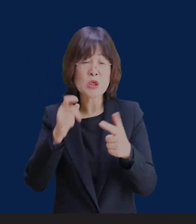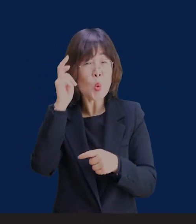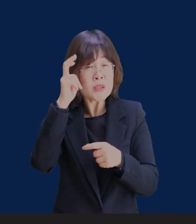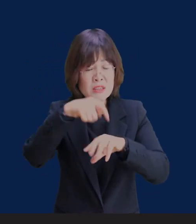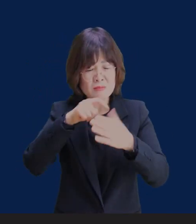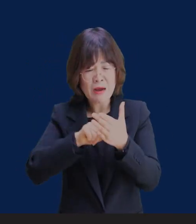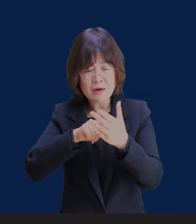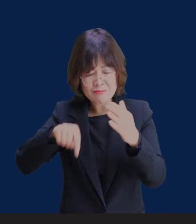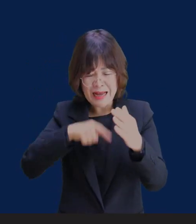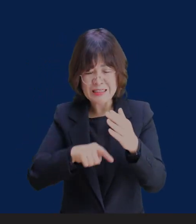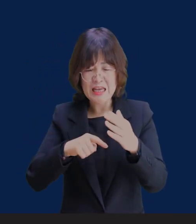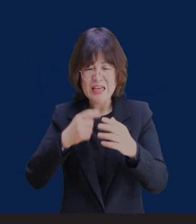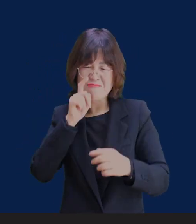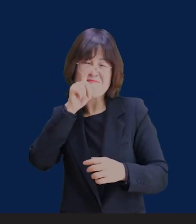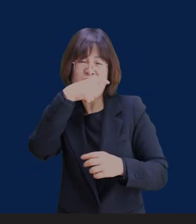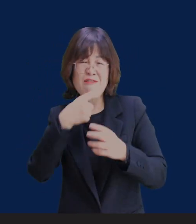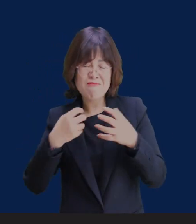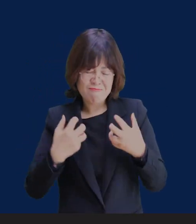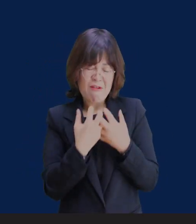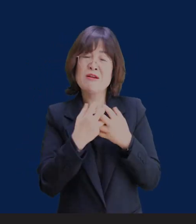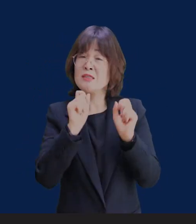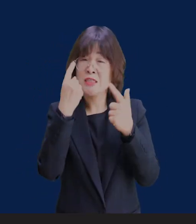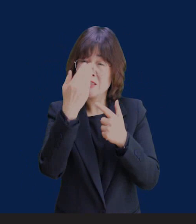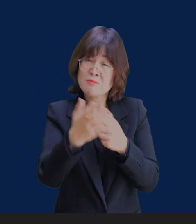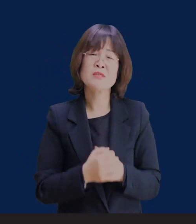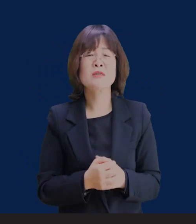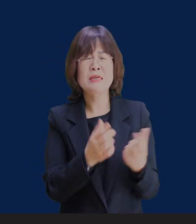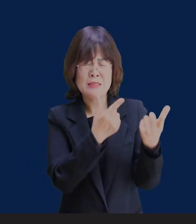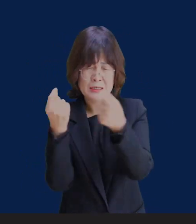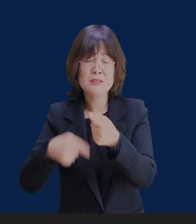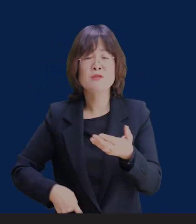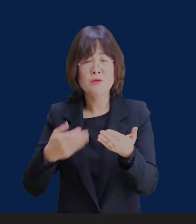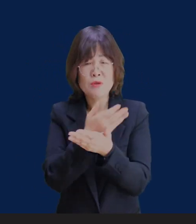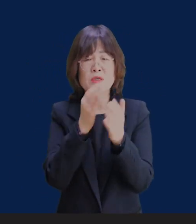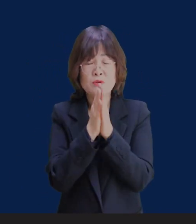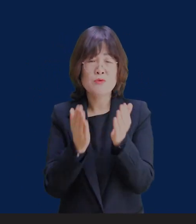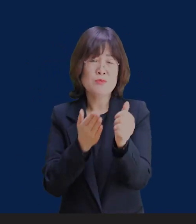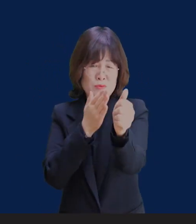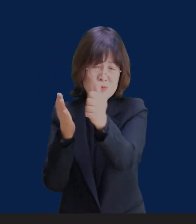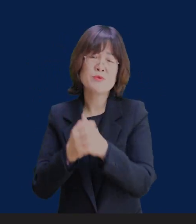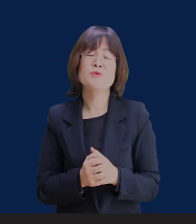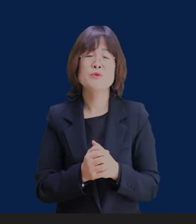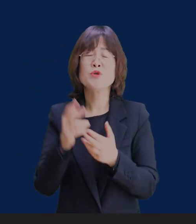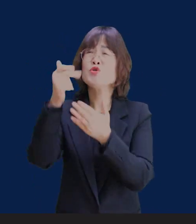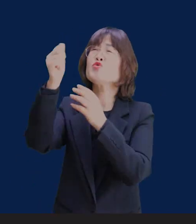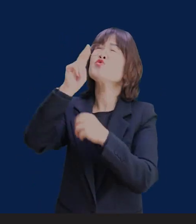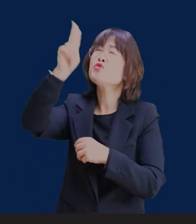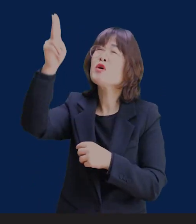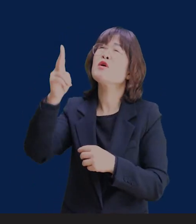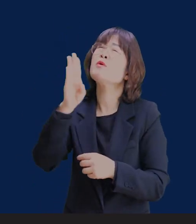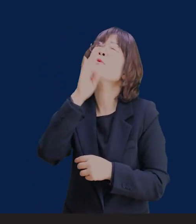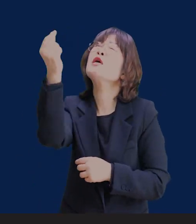성도들의 모습이 오늘 한국교회 현실이 아닌가요? 이 시간 우리 함께 회개 기도합시다. 주님, 우리가